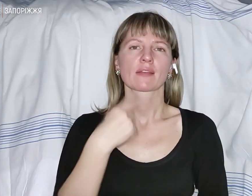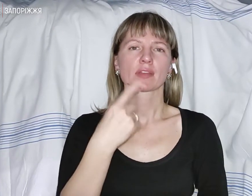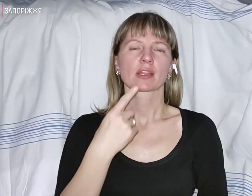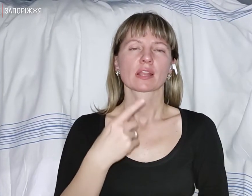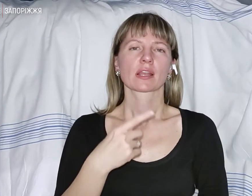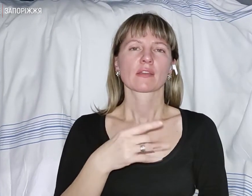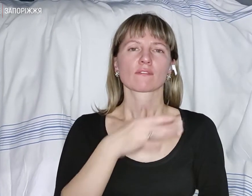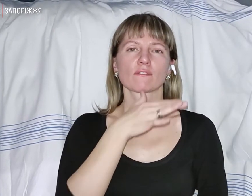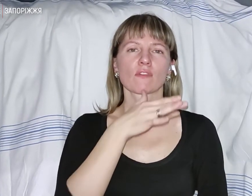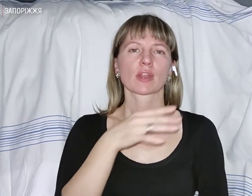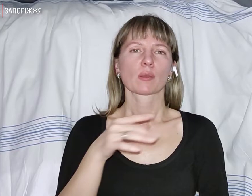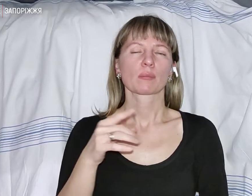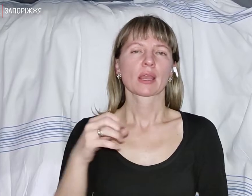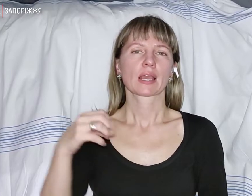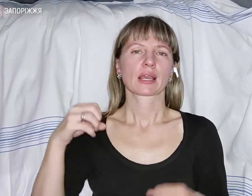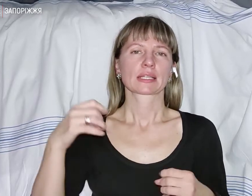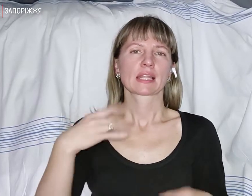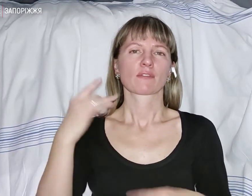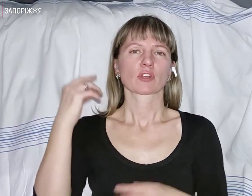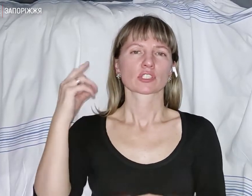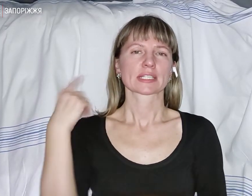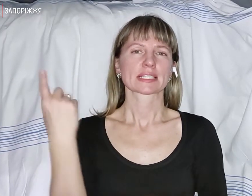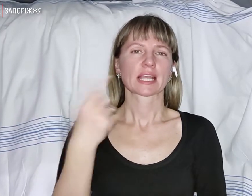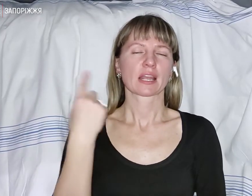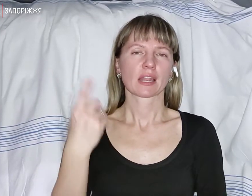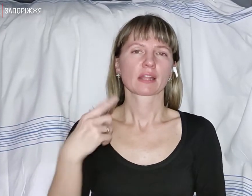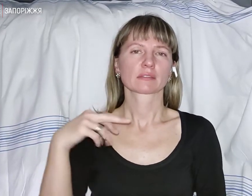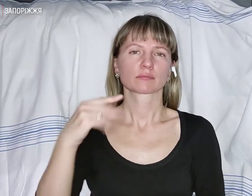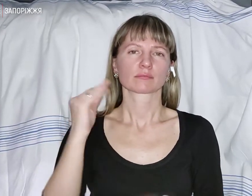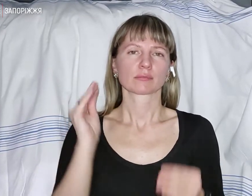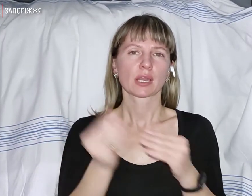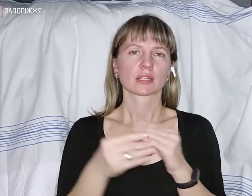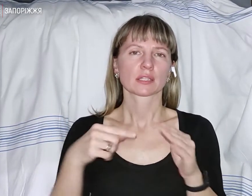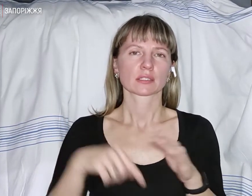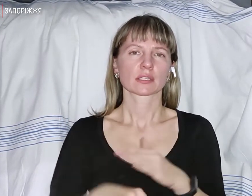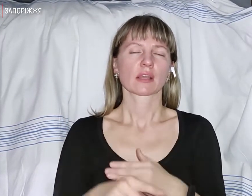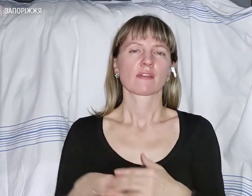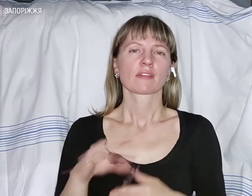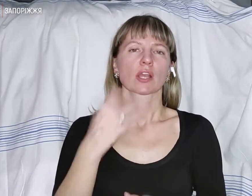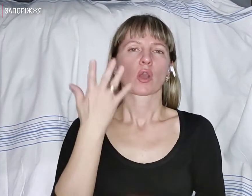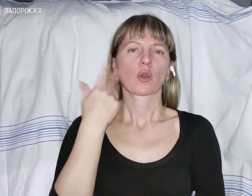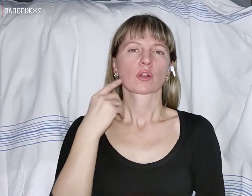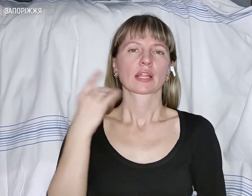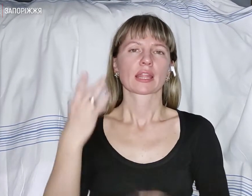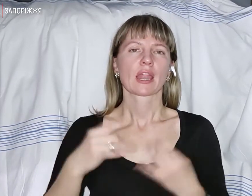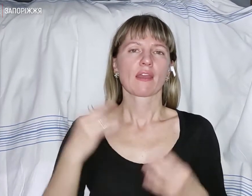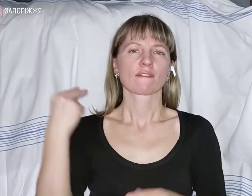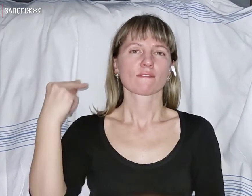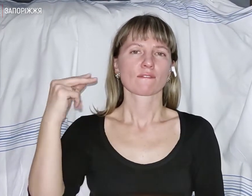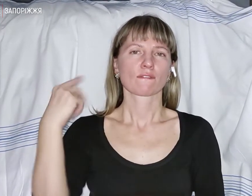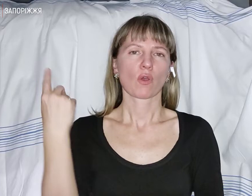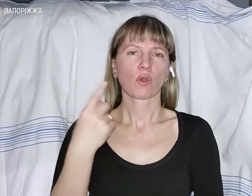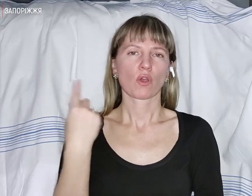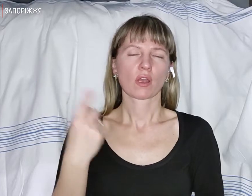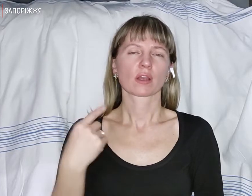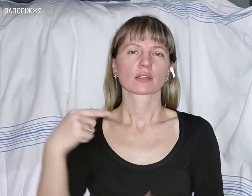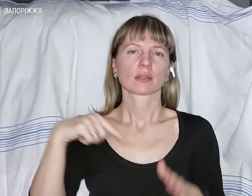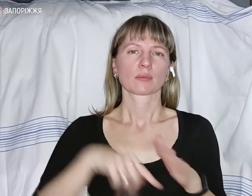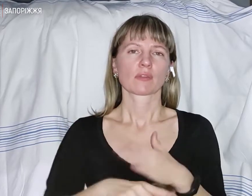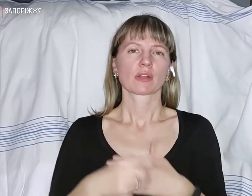нас большие машины такие, которые Сергей тоже с такими, у нас любит он это. Ну, куда? Там этот, пожарная машина